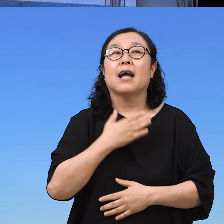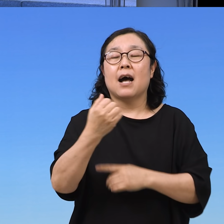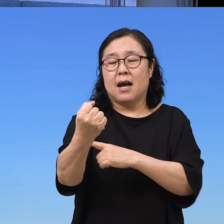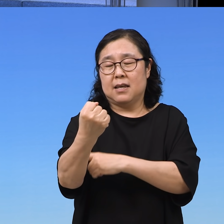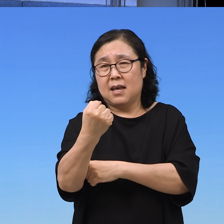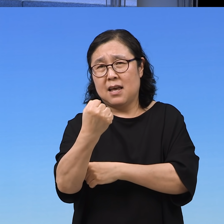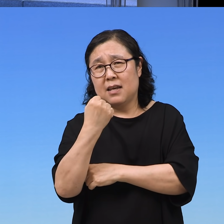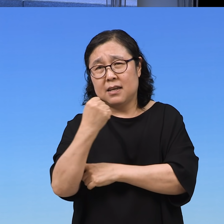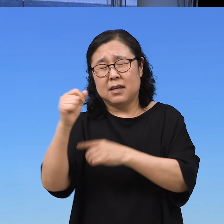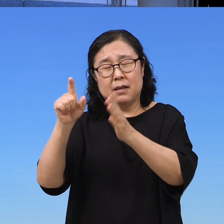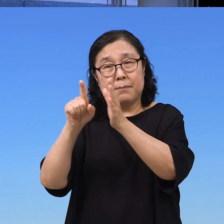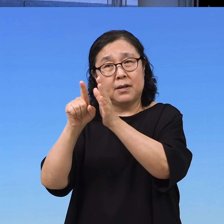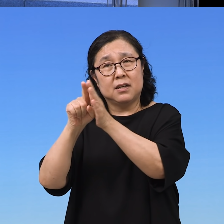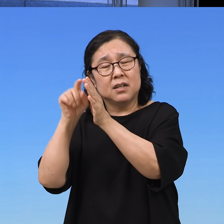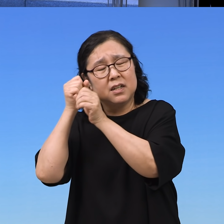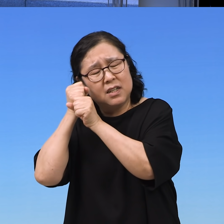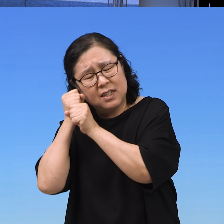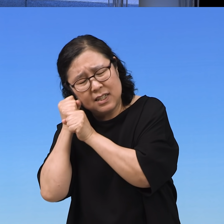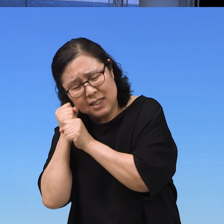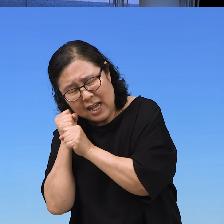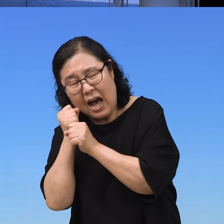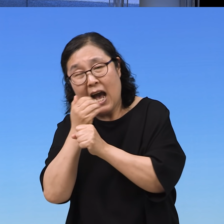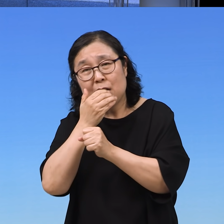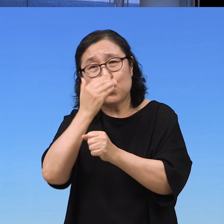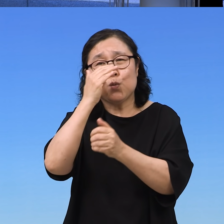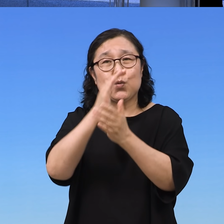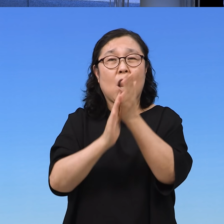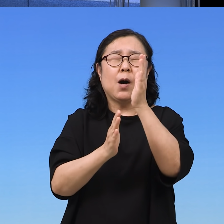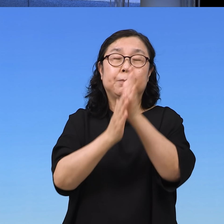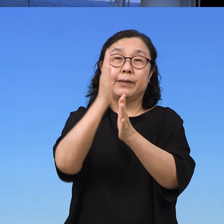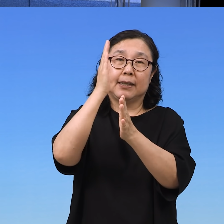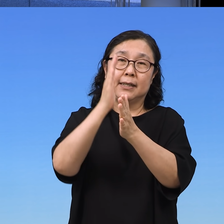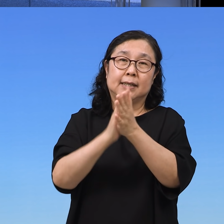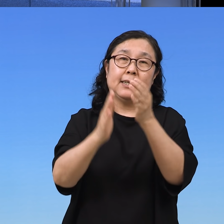나의 힘을 의지할 수 없으니